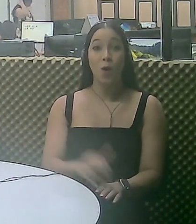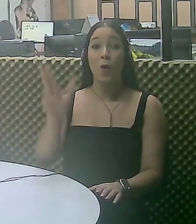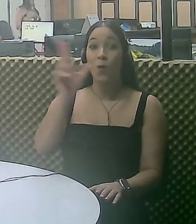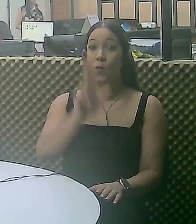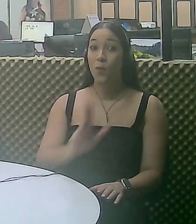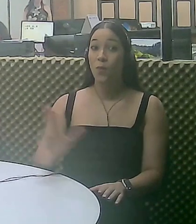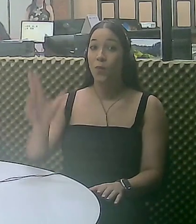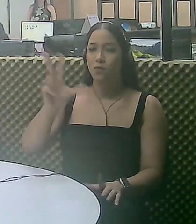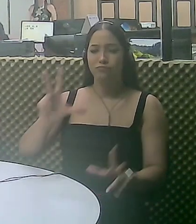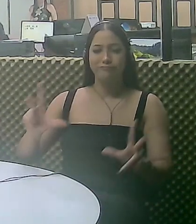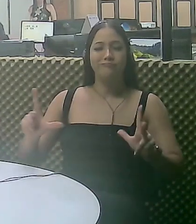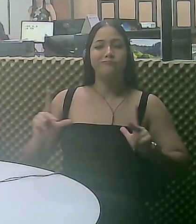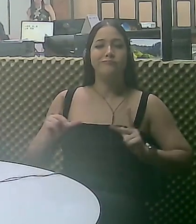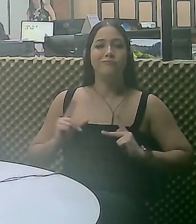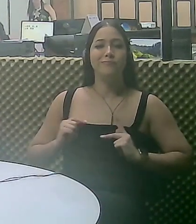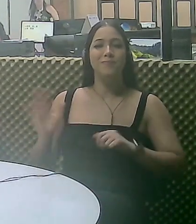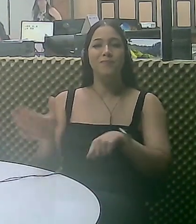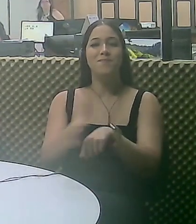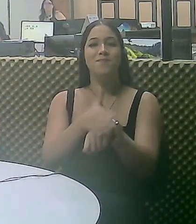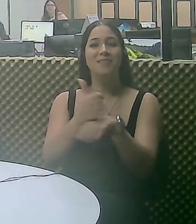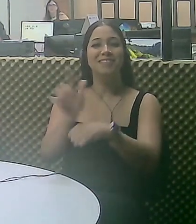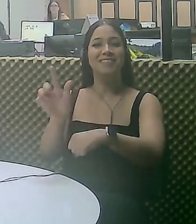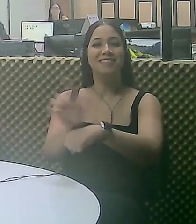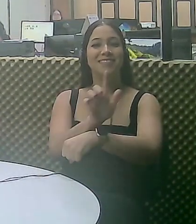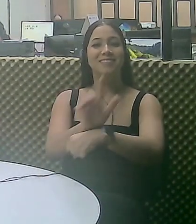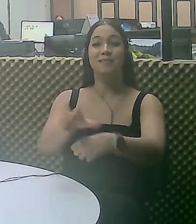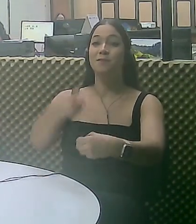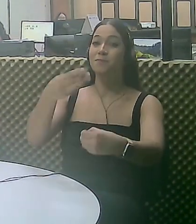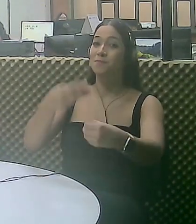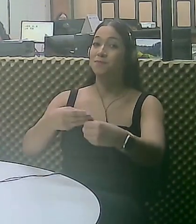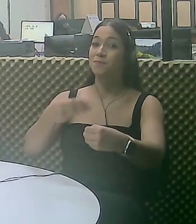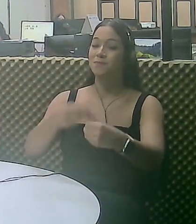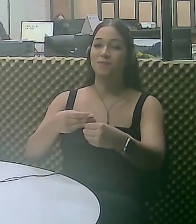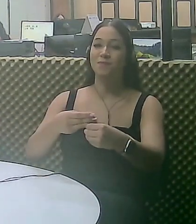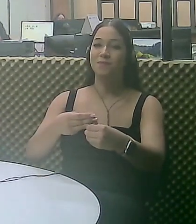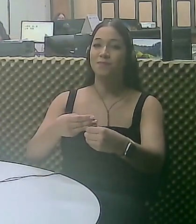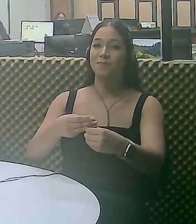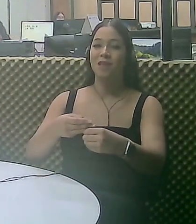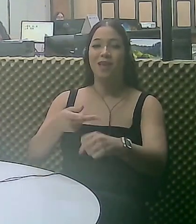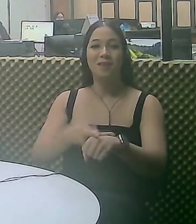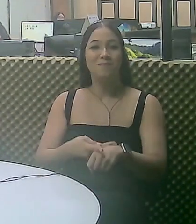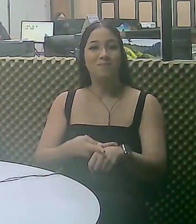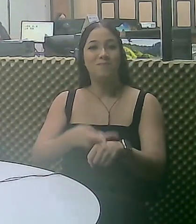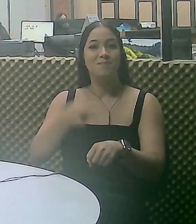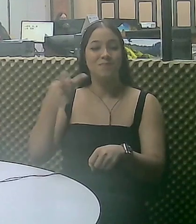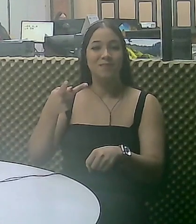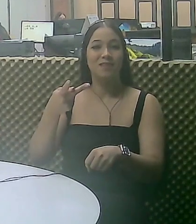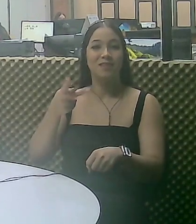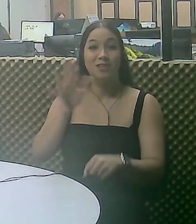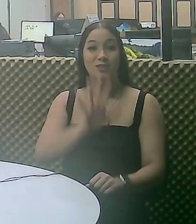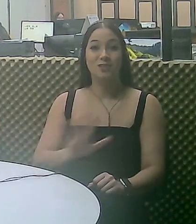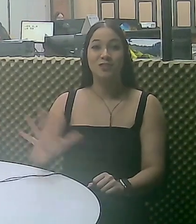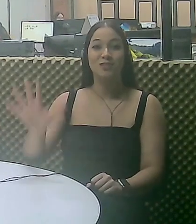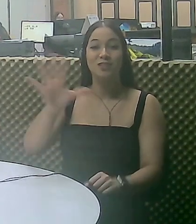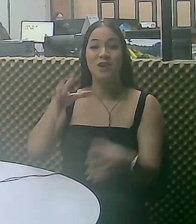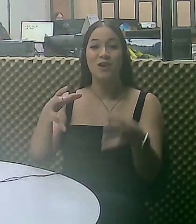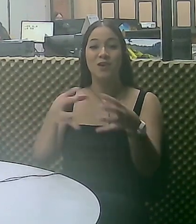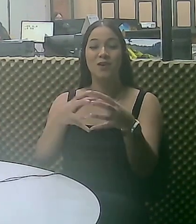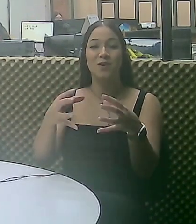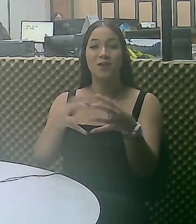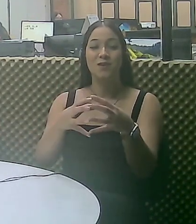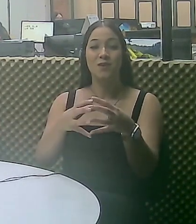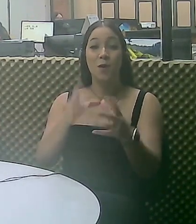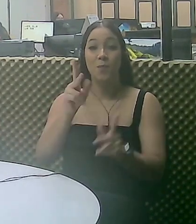Uberlândia é reconhecida como tendo a melhor gestão municipal. O município foi o vencedor na categoria geral, no grupo daqueles